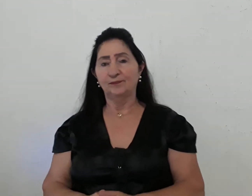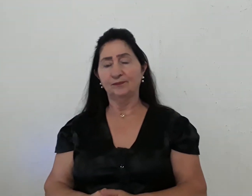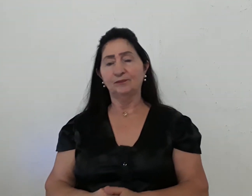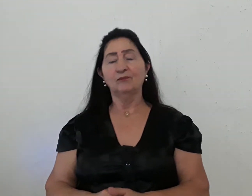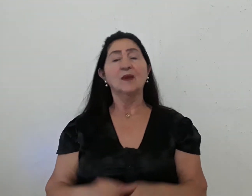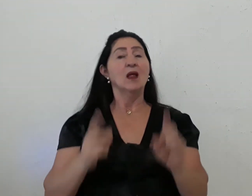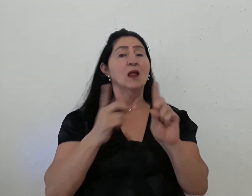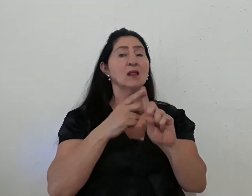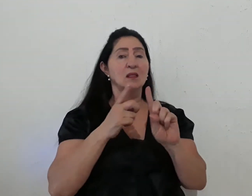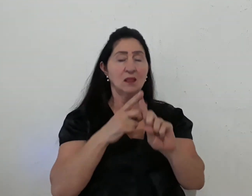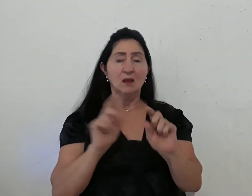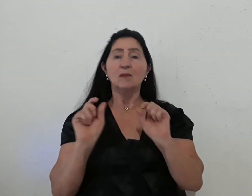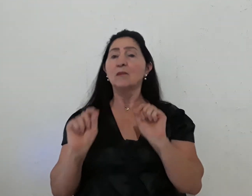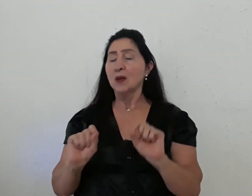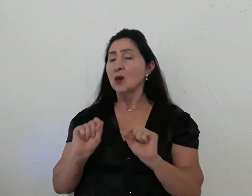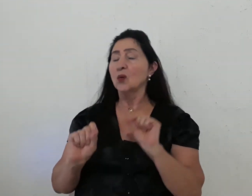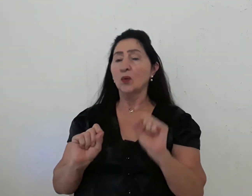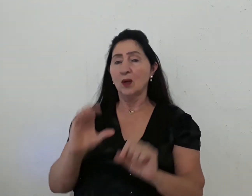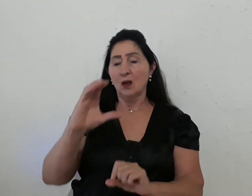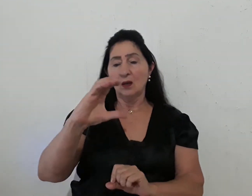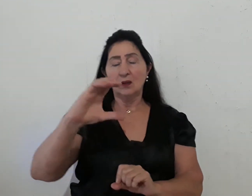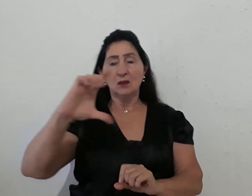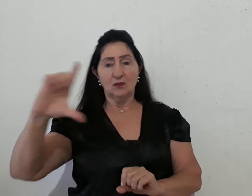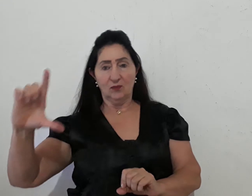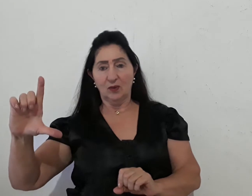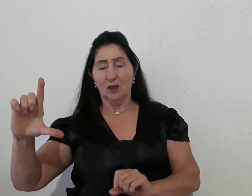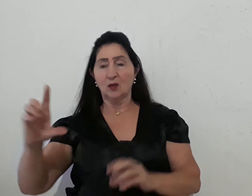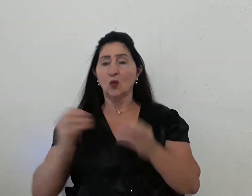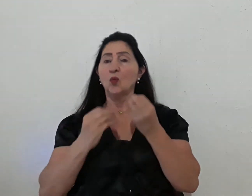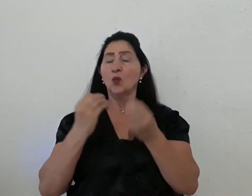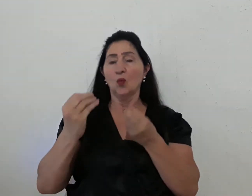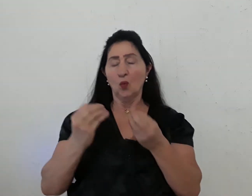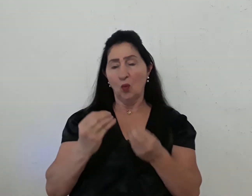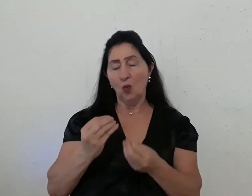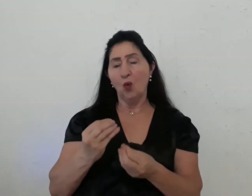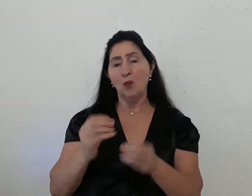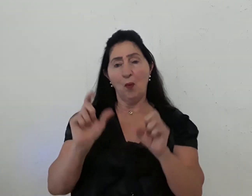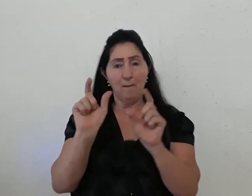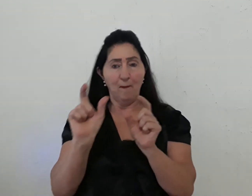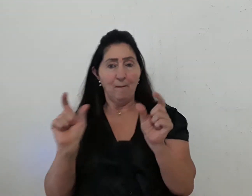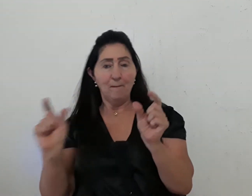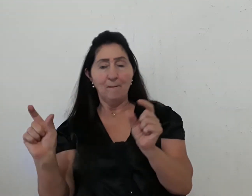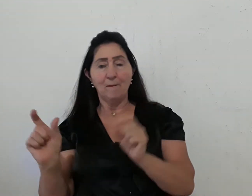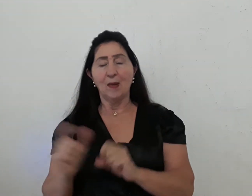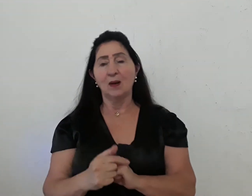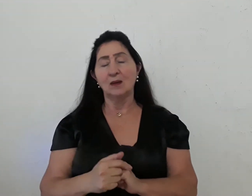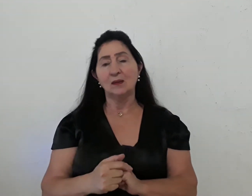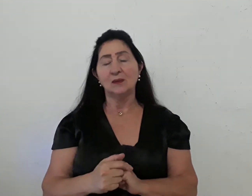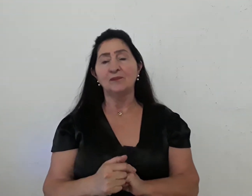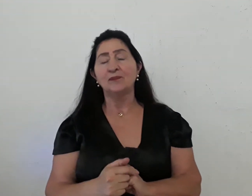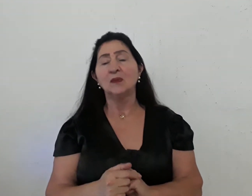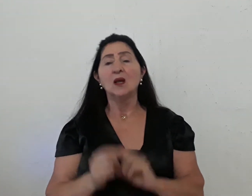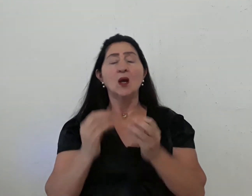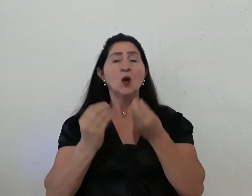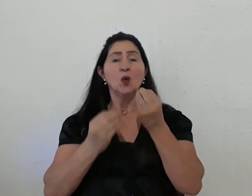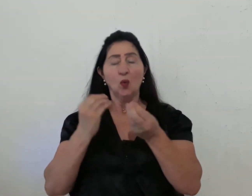Também temos o classificador semântico. O classificador semântico ele tem a função similar